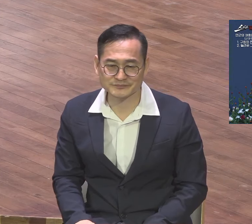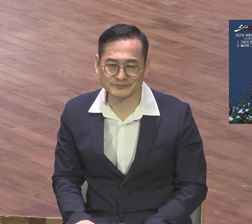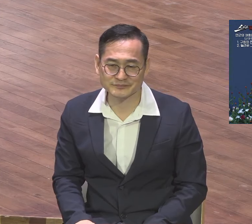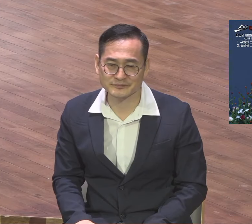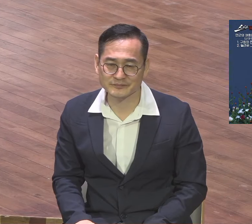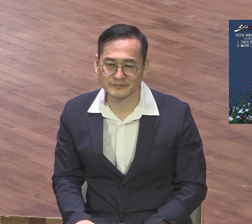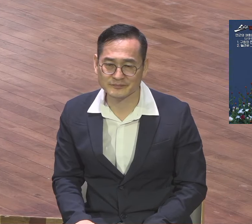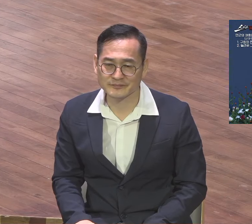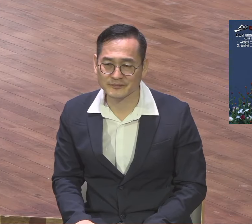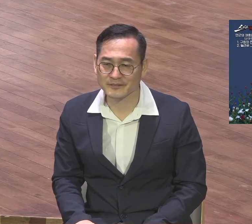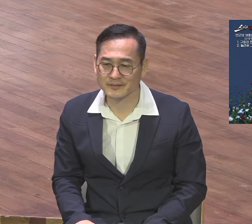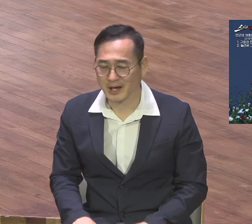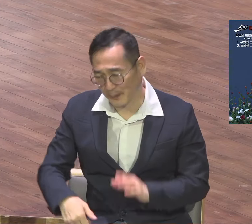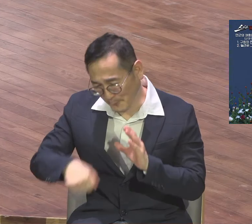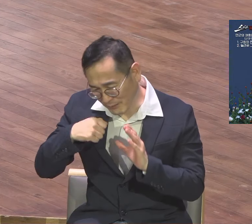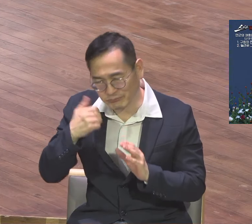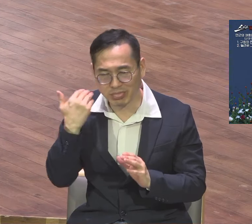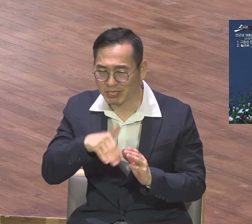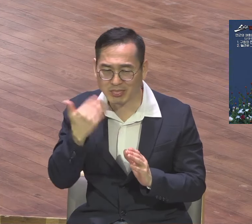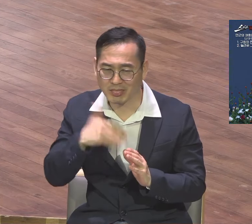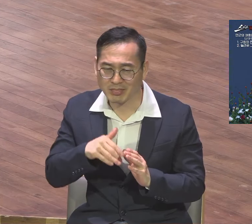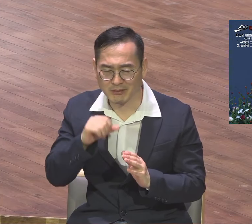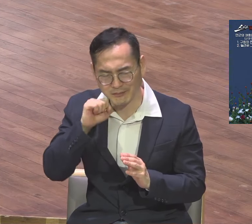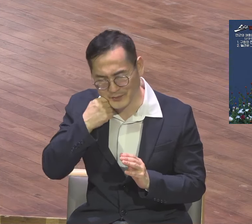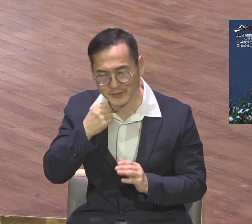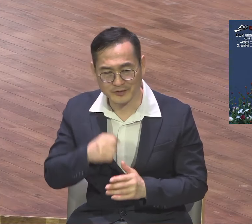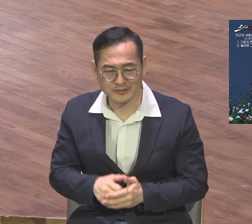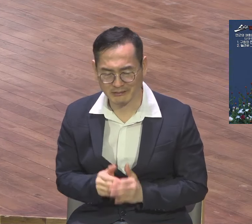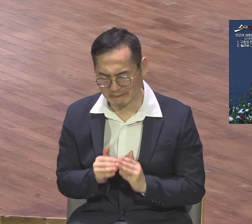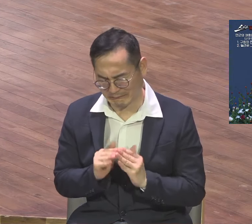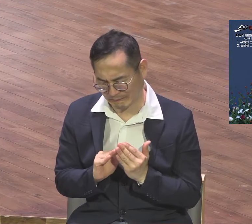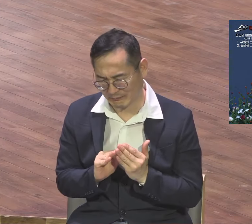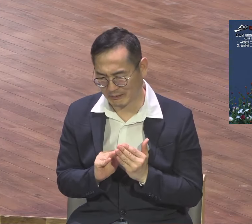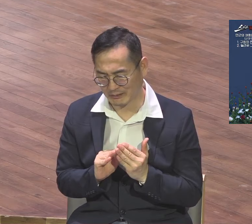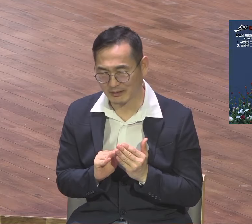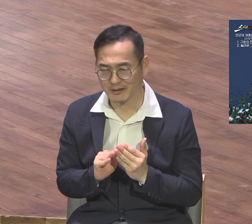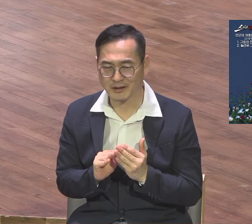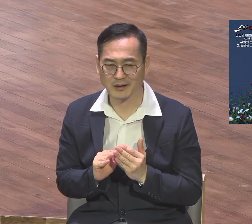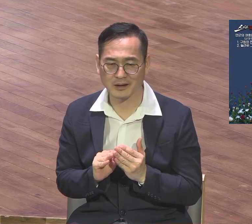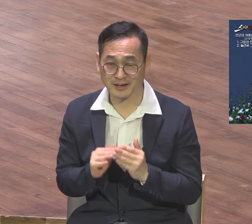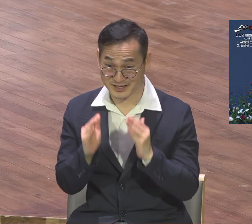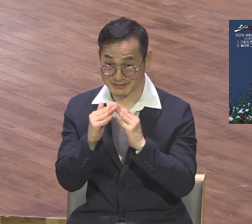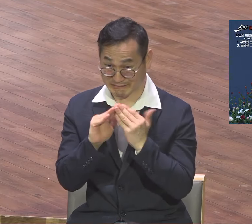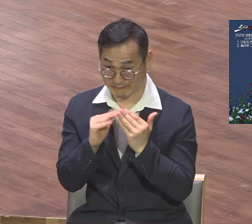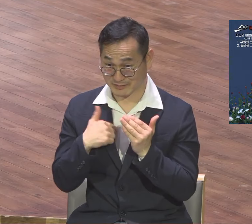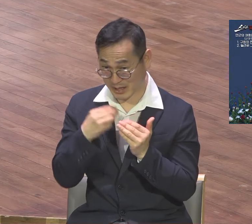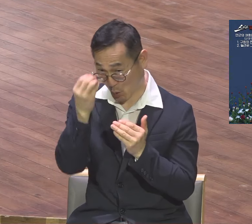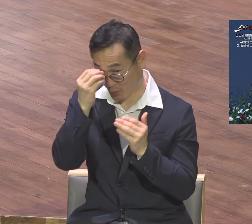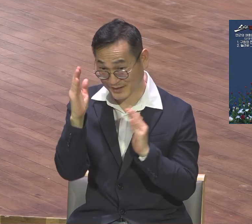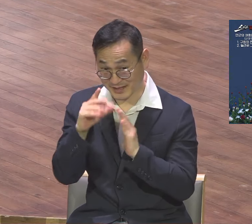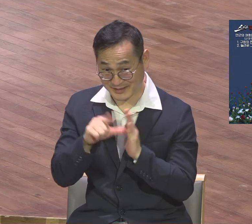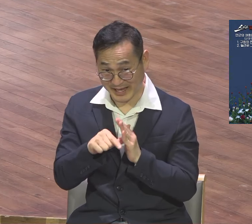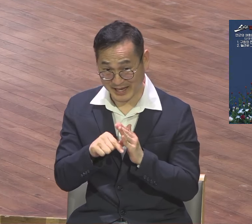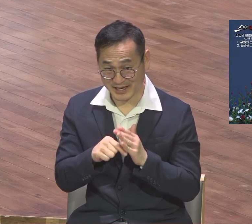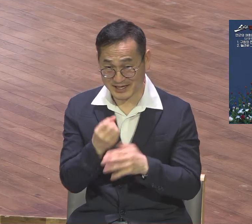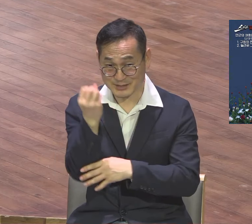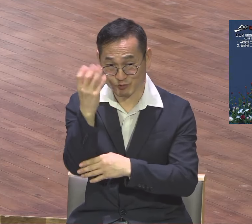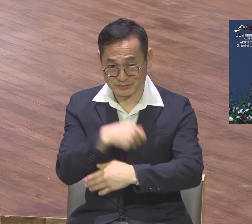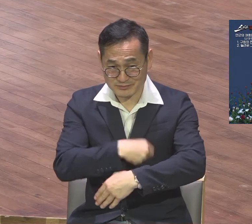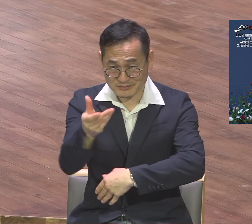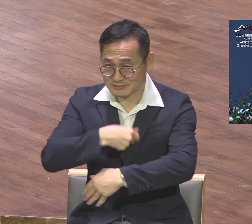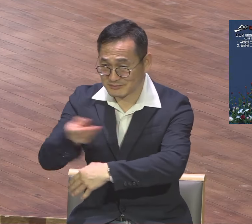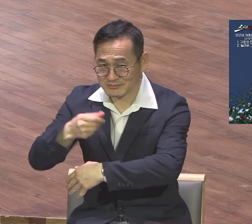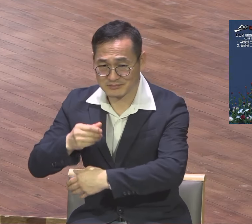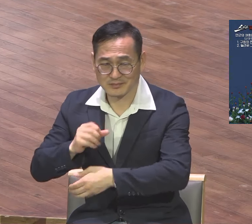쉽지 않았어요. 밥 새끼가 그 제가 집도 우리 집도 가난해 가지고요. 제가 고등학교 때 신문 배달을